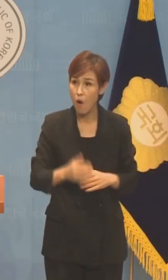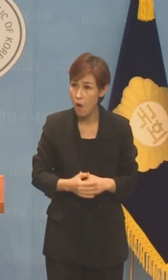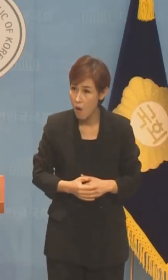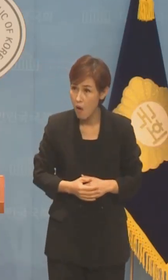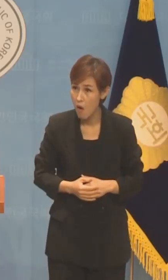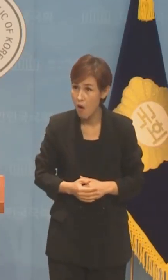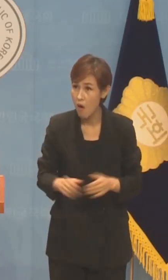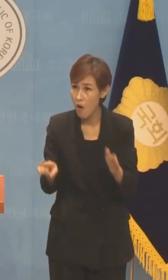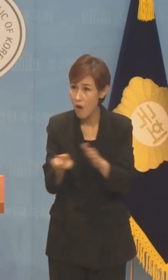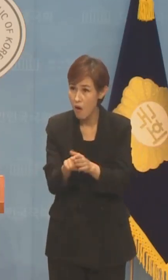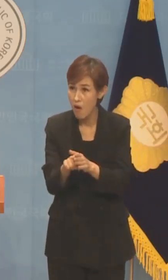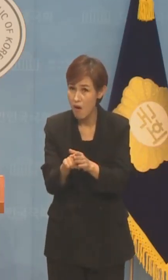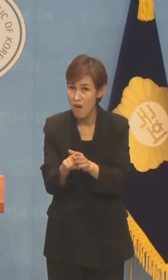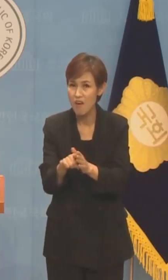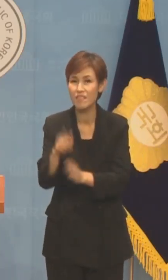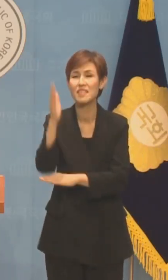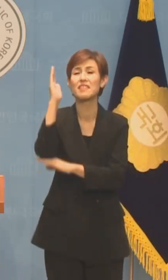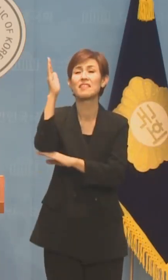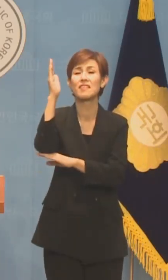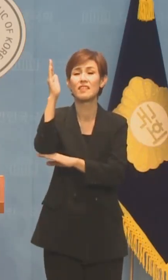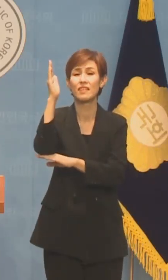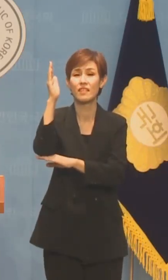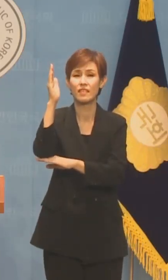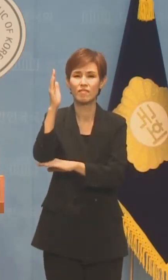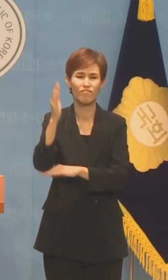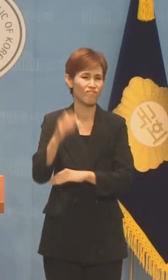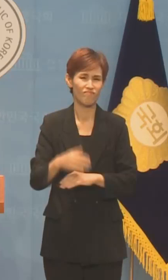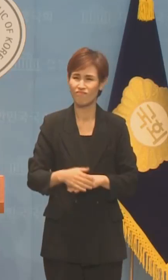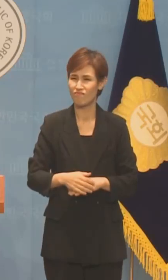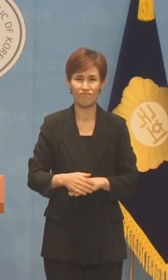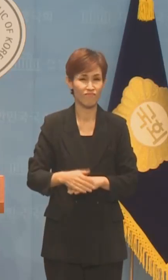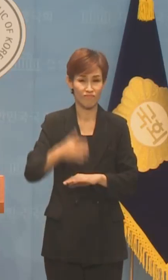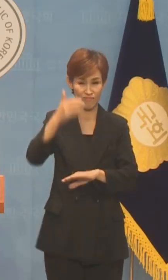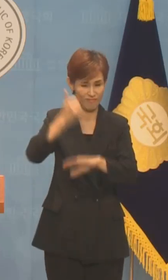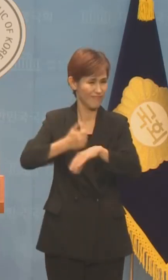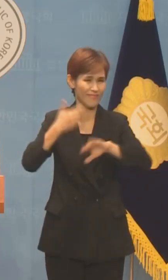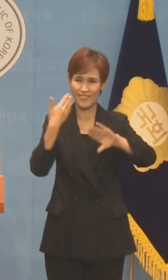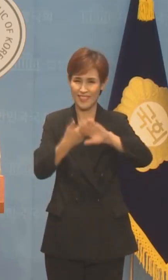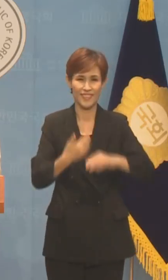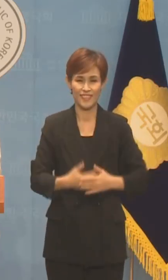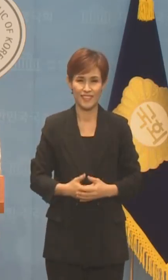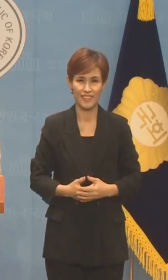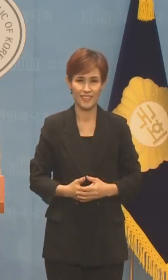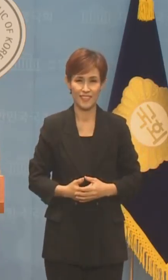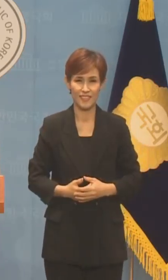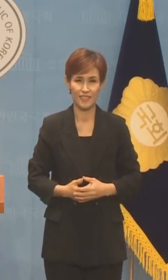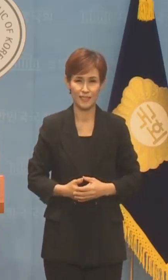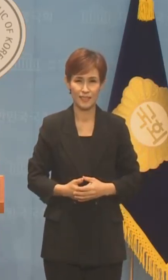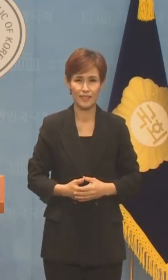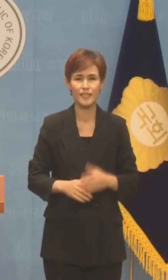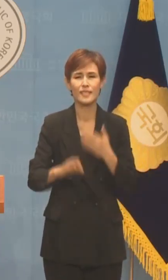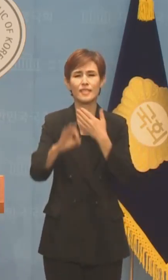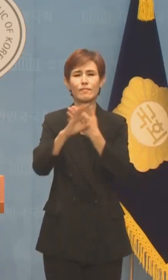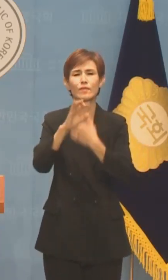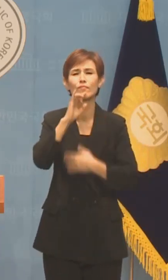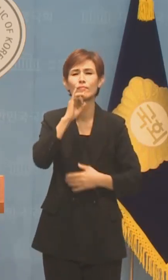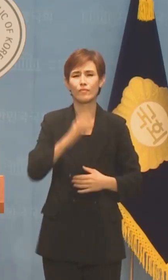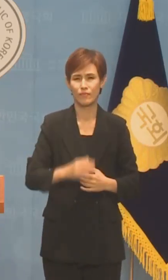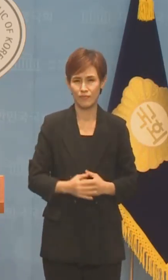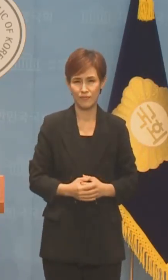믿게 된다고 말했지만, 의기양양했지만 이는 일시적인 것에